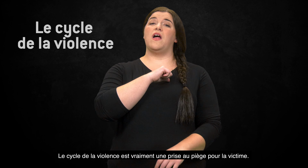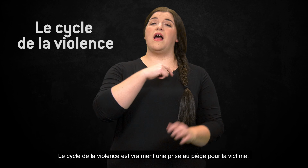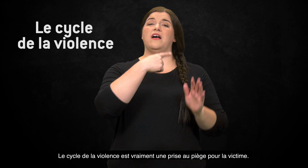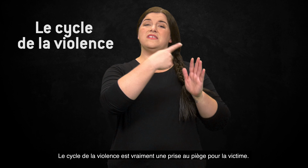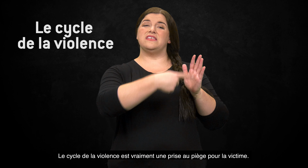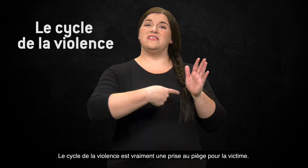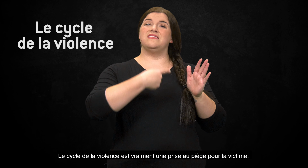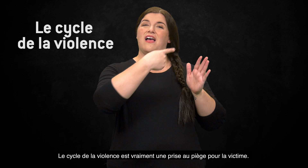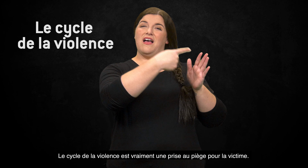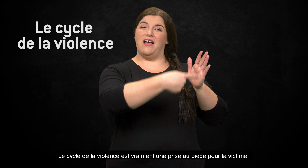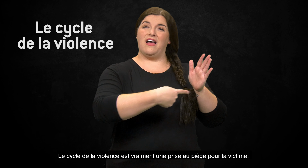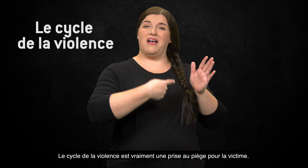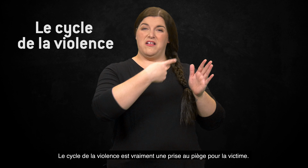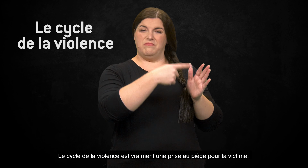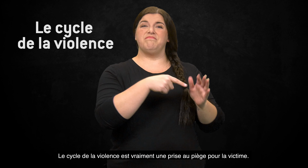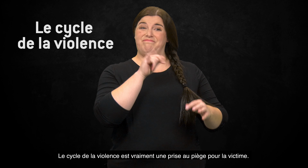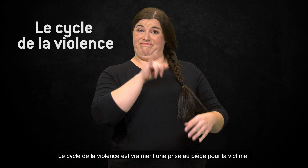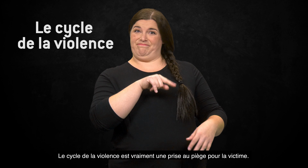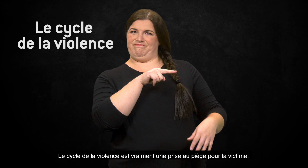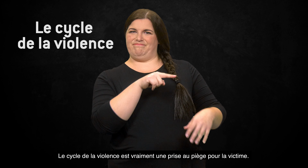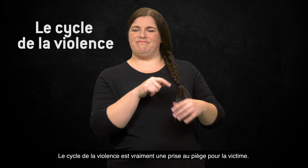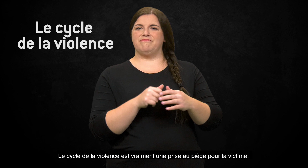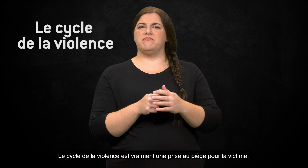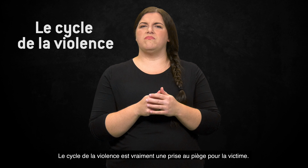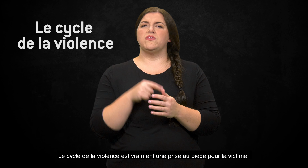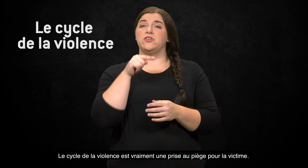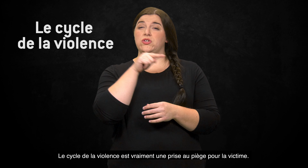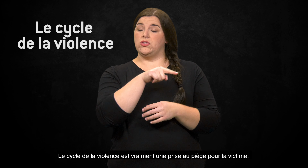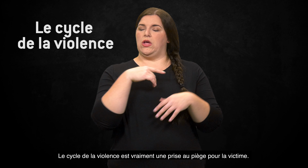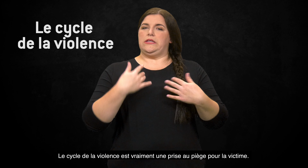Le cycle de la violence est vraiment une prise au piège pour la victime.